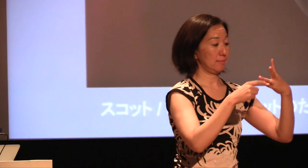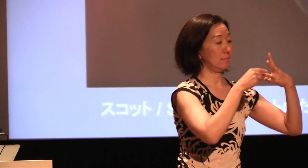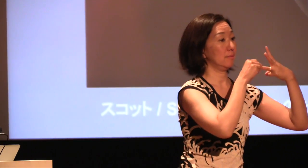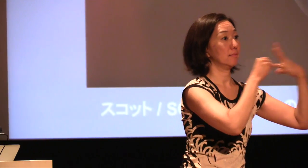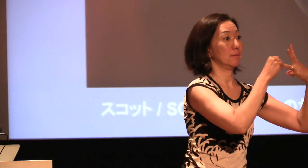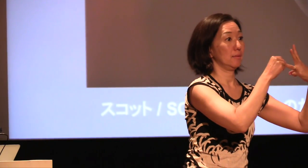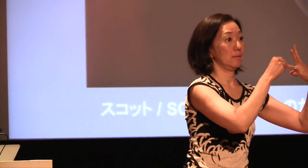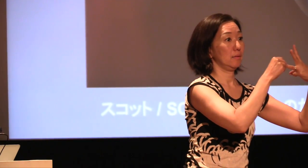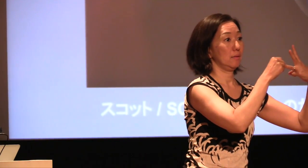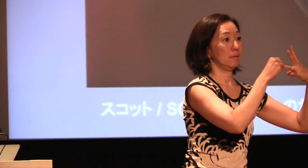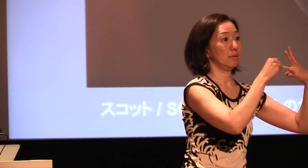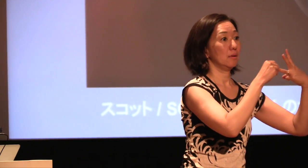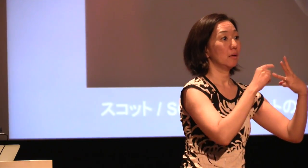精神障害、それから